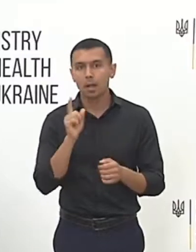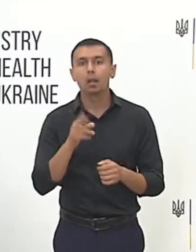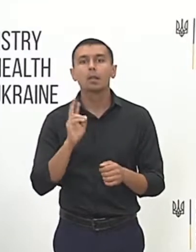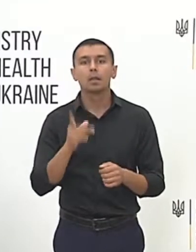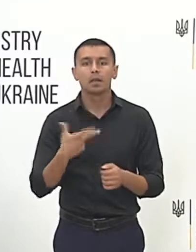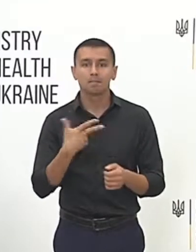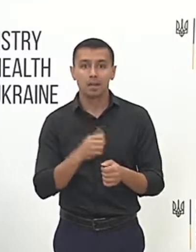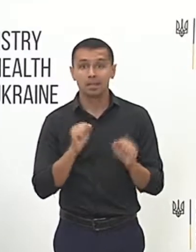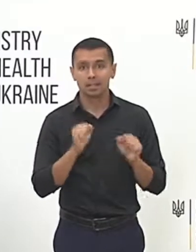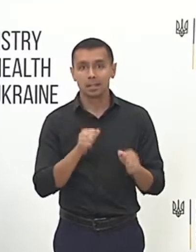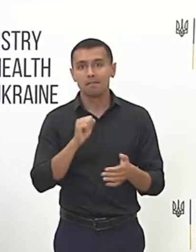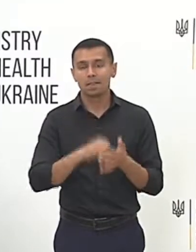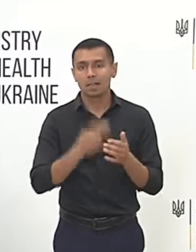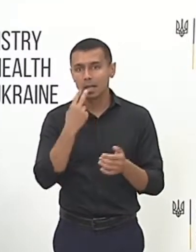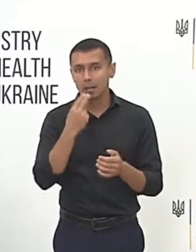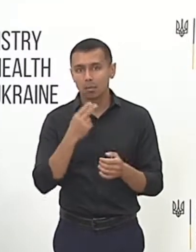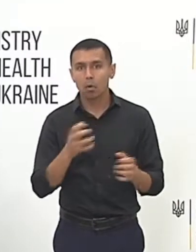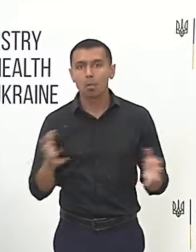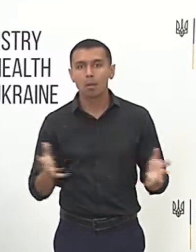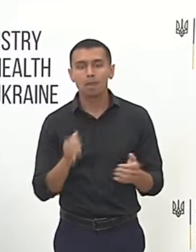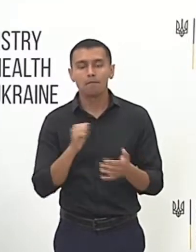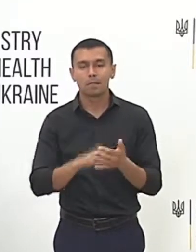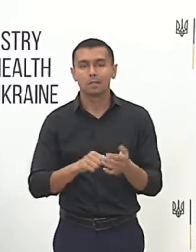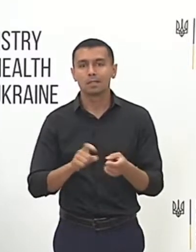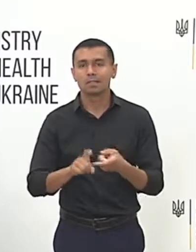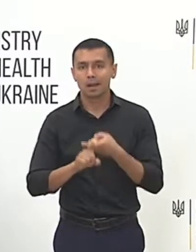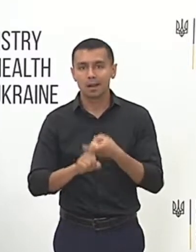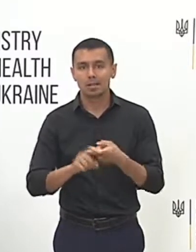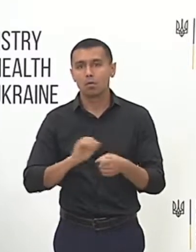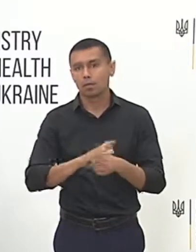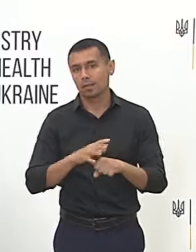як вакцина від грипу обереже від зараження